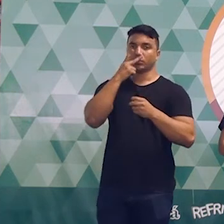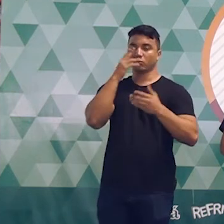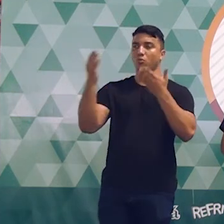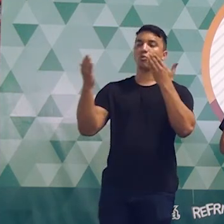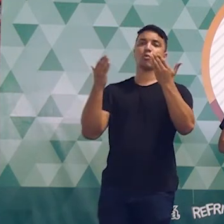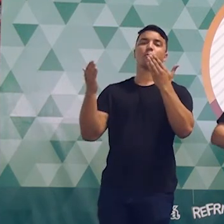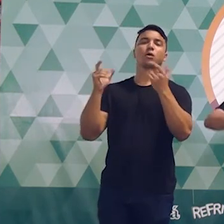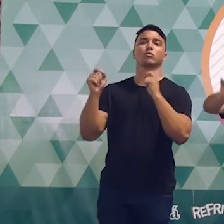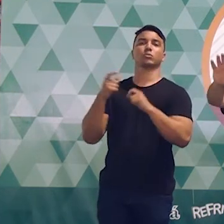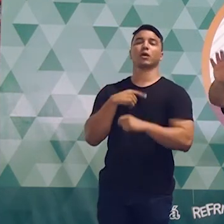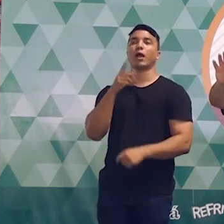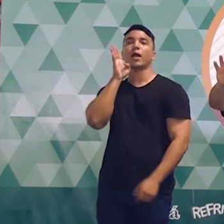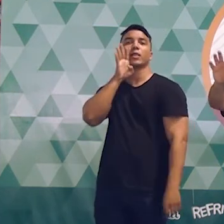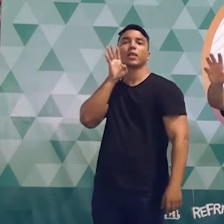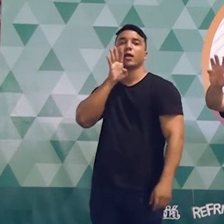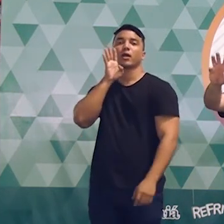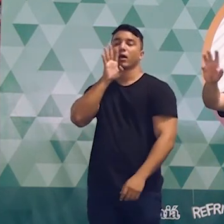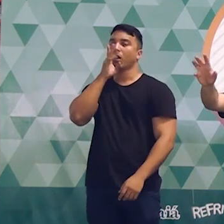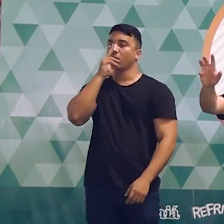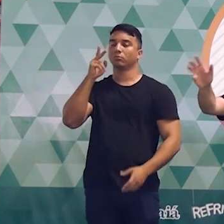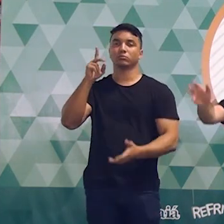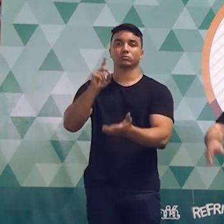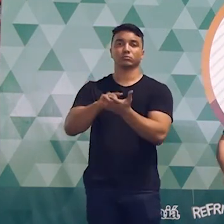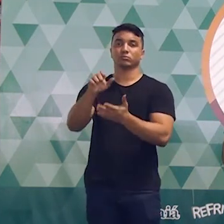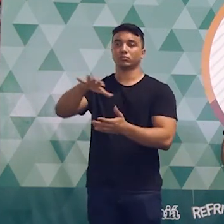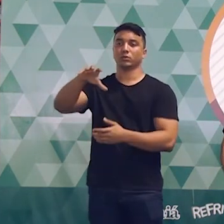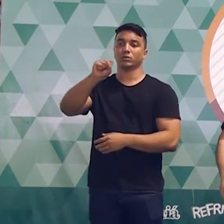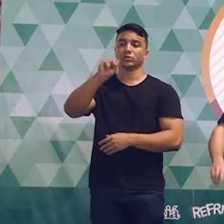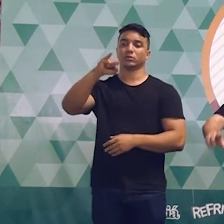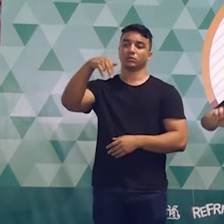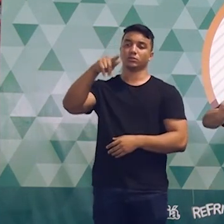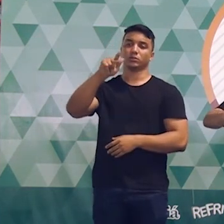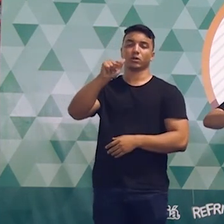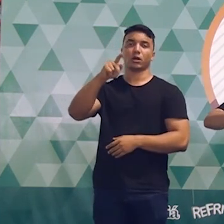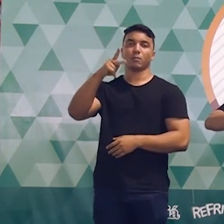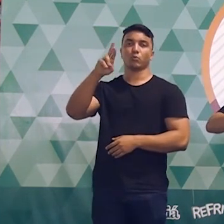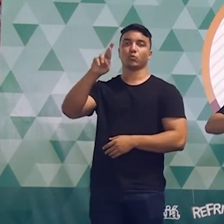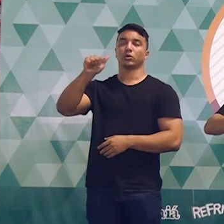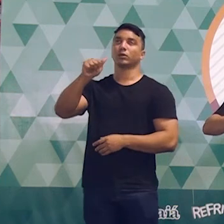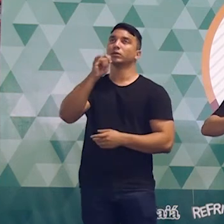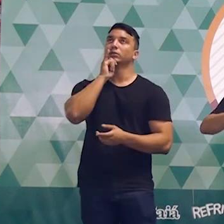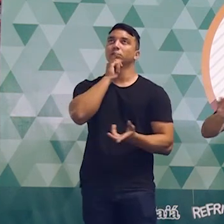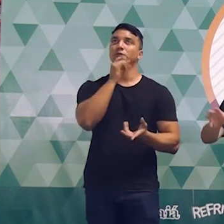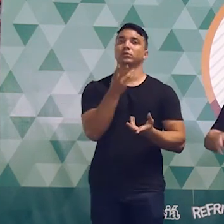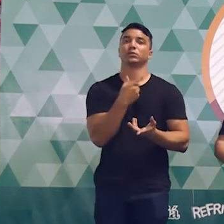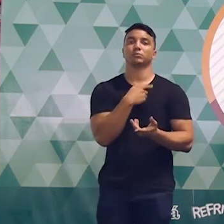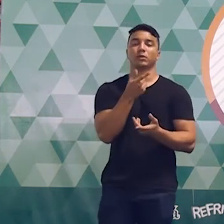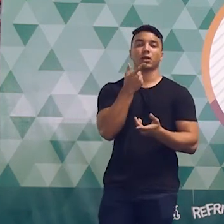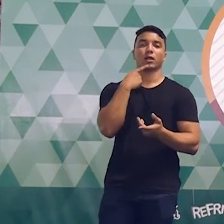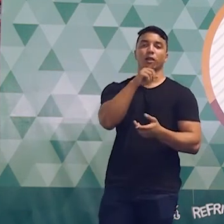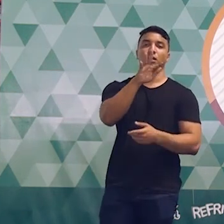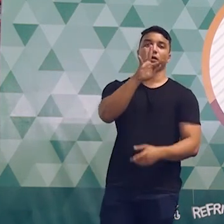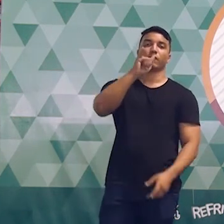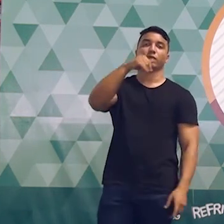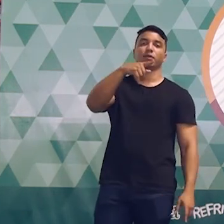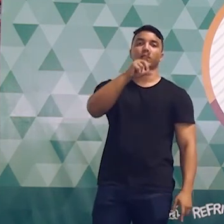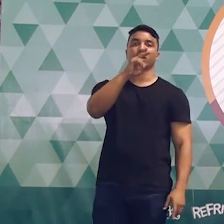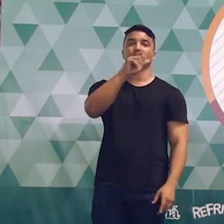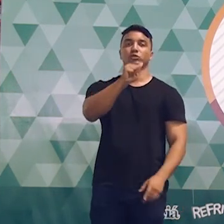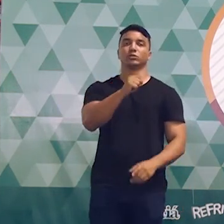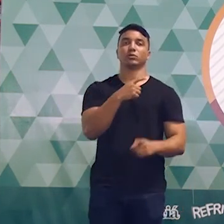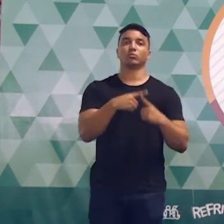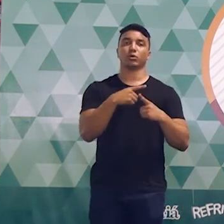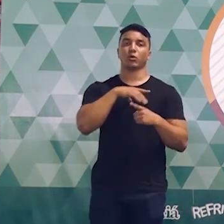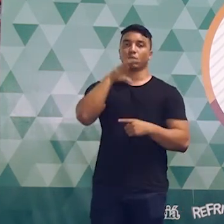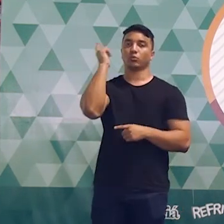comparações. É muito legal a realidade lá em Singapura, ou, por exemplo, na Finlândia, porque o pessoal